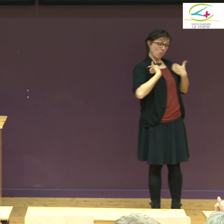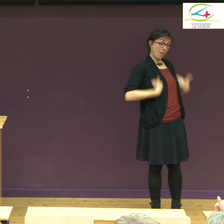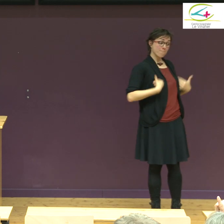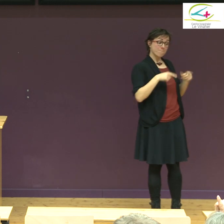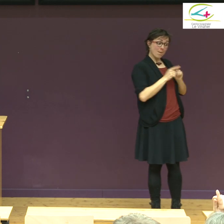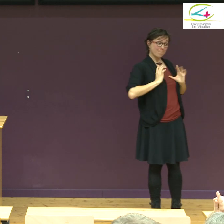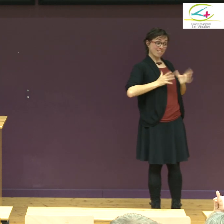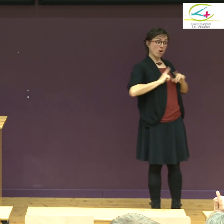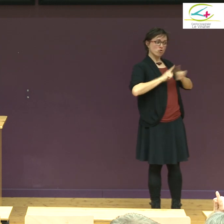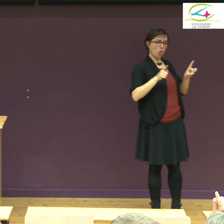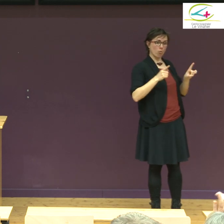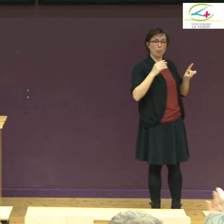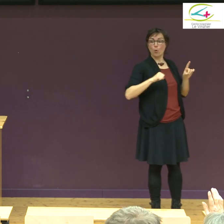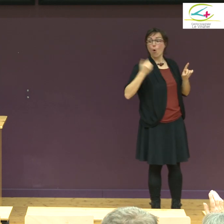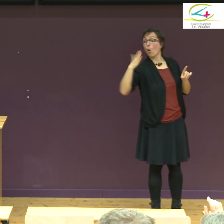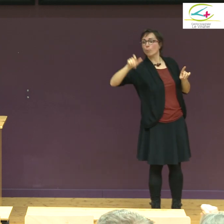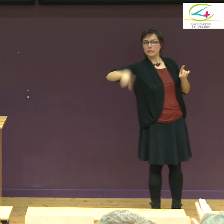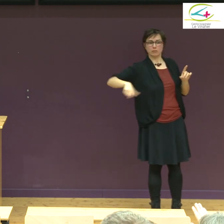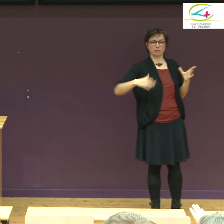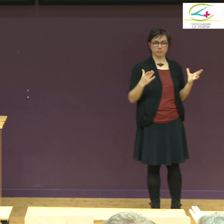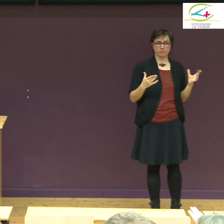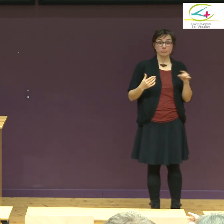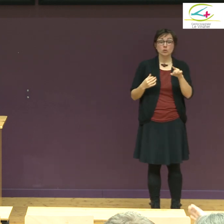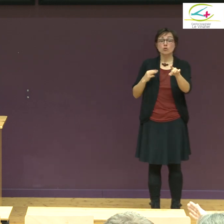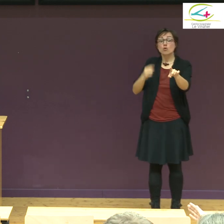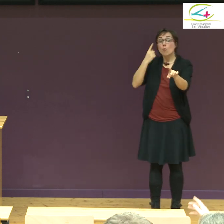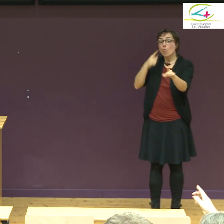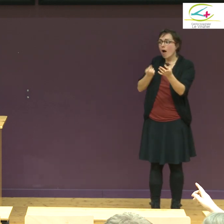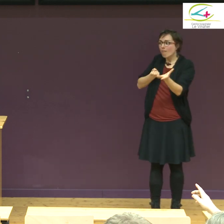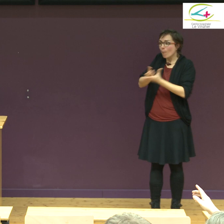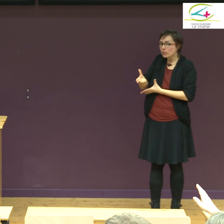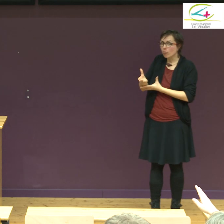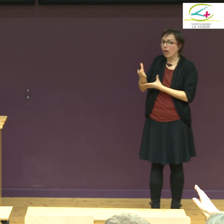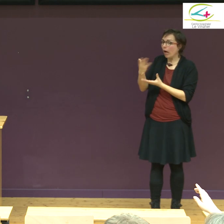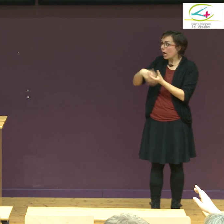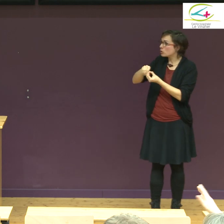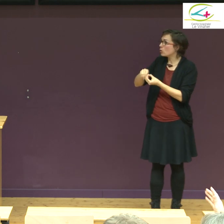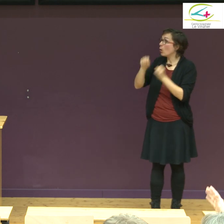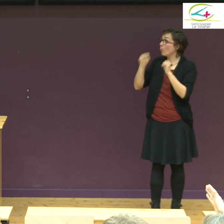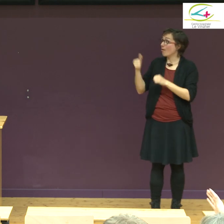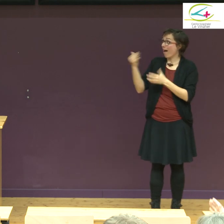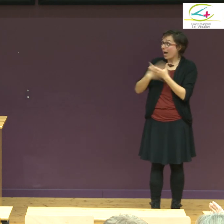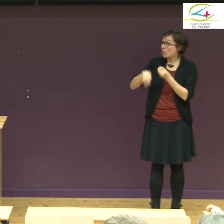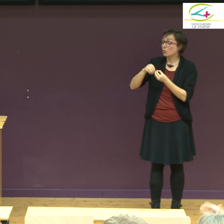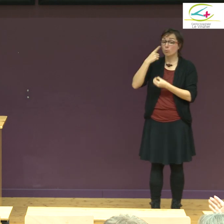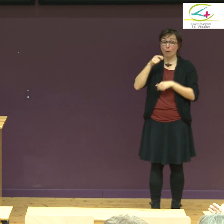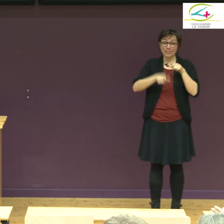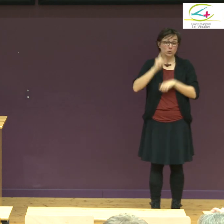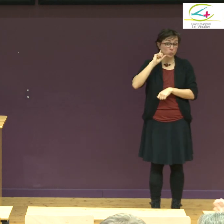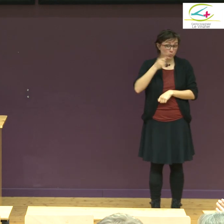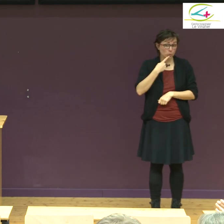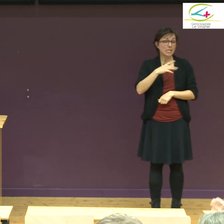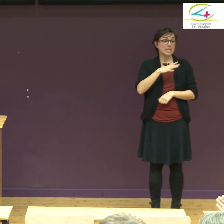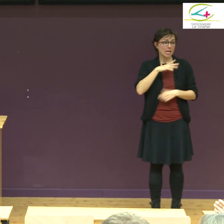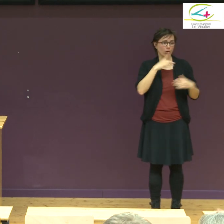et si ça l'est, il ne le dira pas. Question ? Pour la formation, pour dire, pour lire avec le policier, pour les personnes qui vont essayer